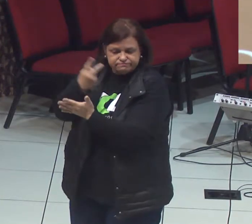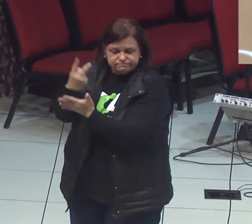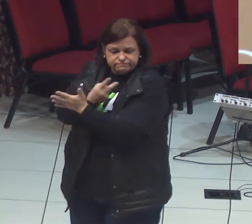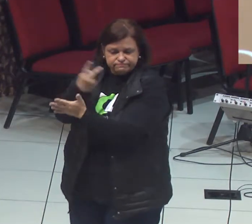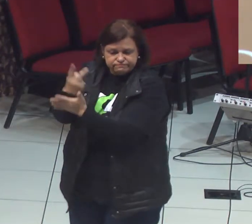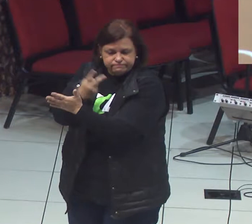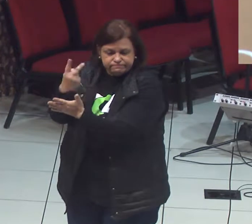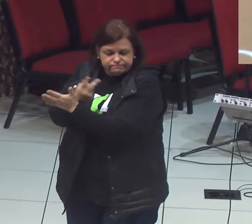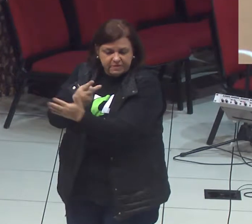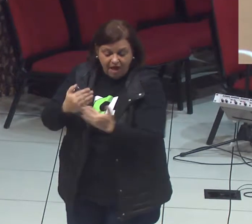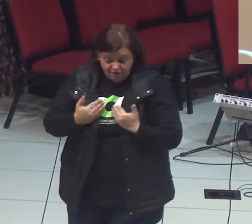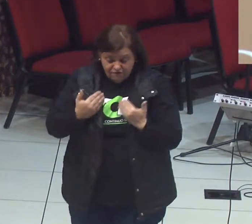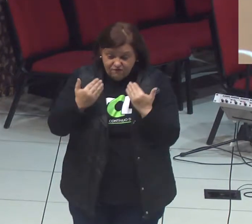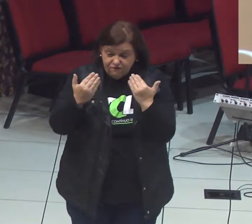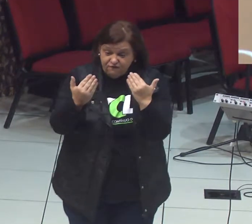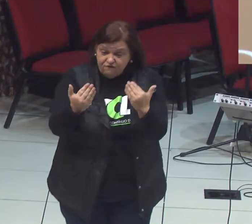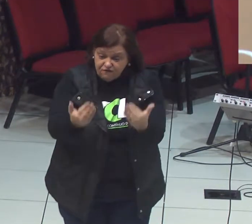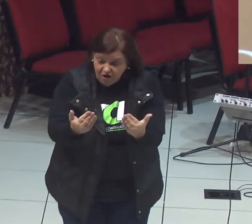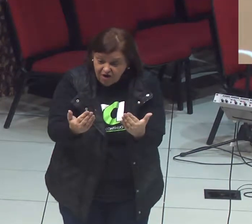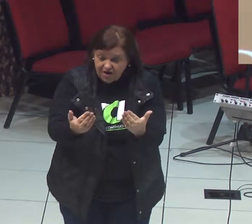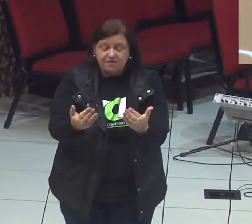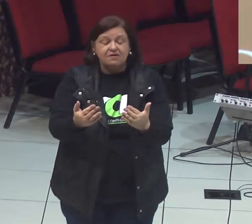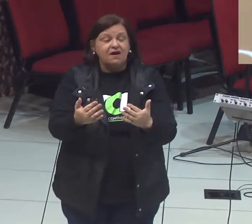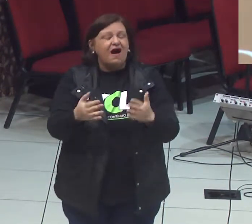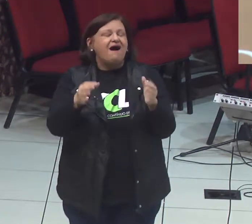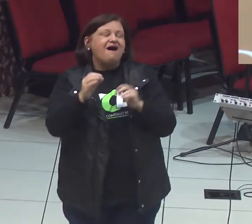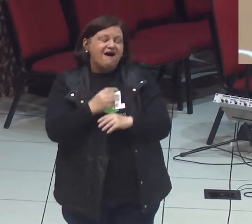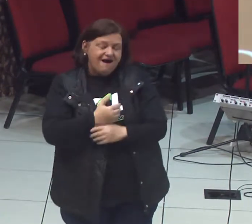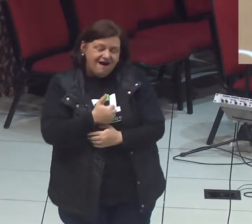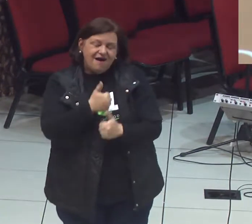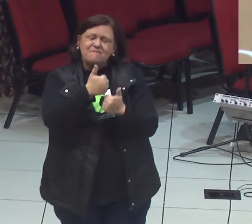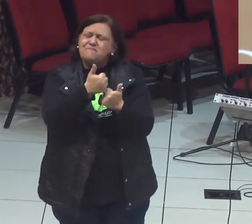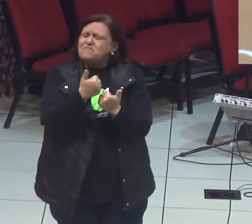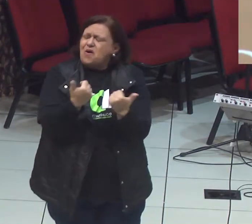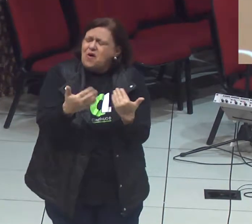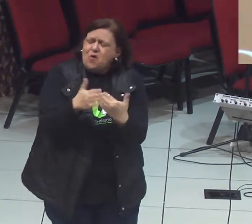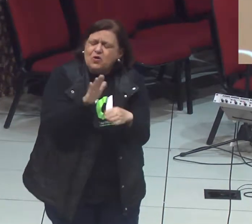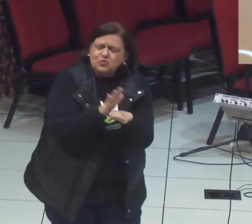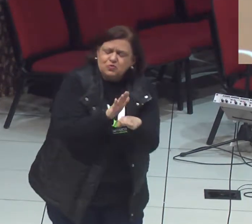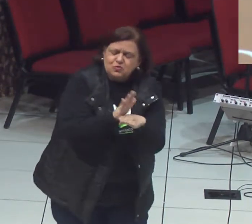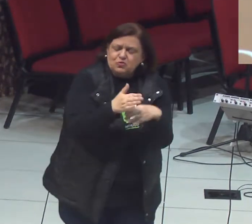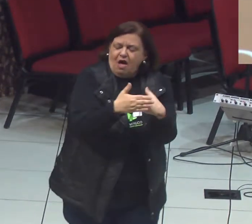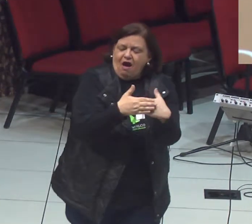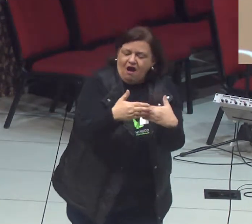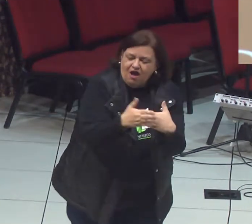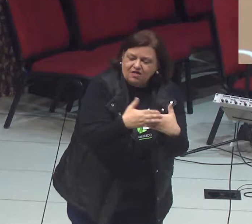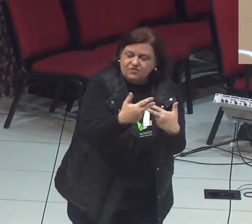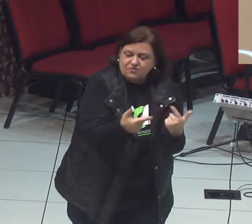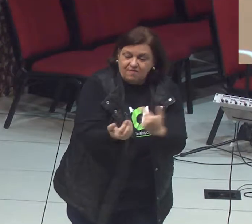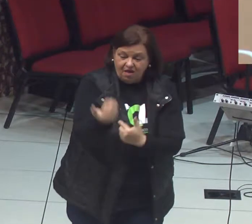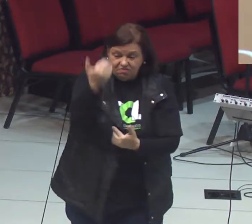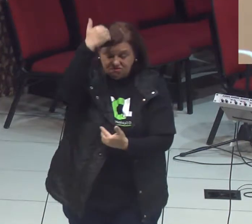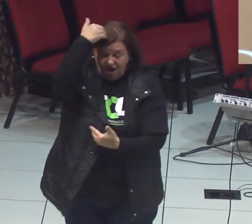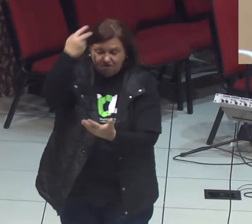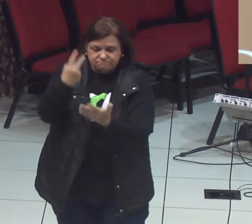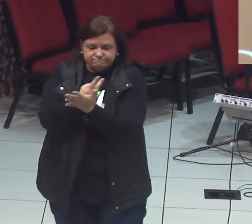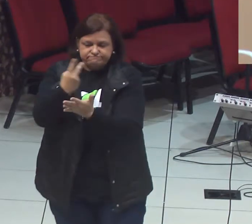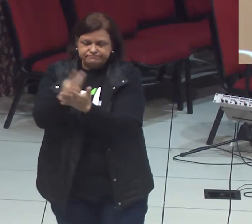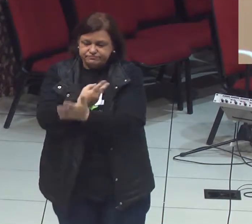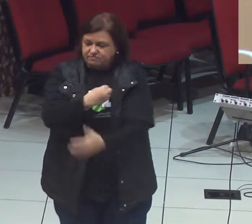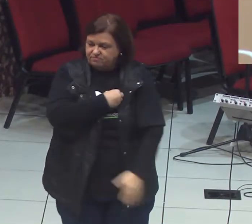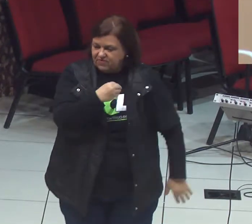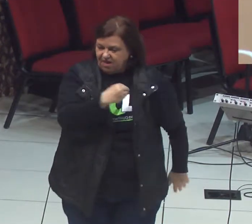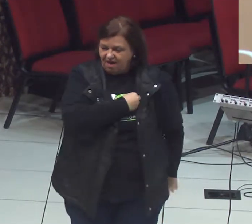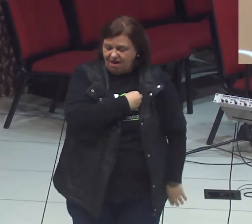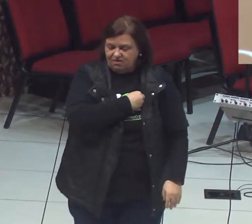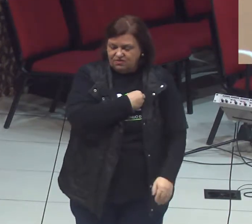sentido, mas negando o seu poder. É isso que Paulo está chamando a atenção aqui da igreja